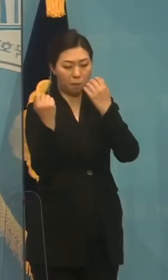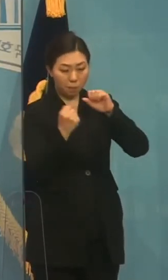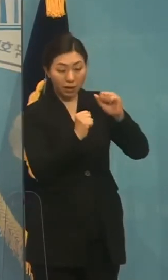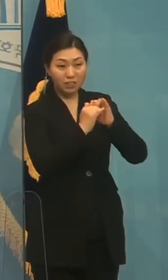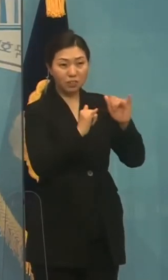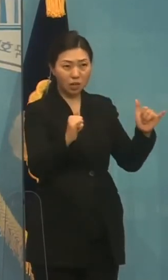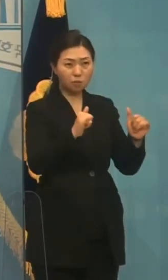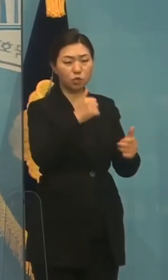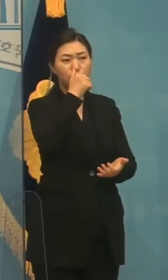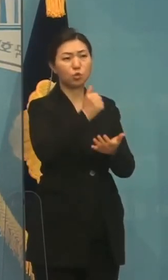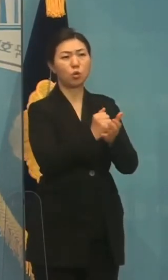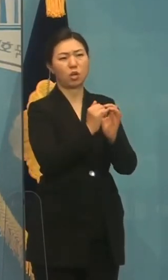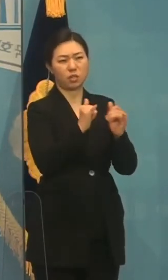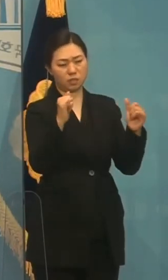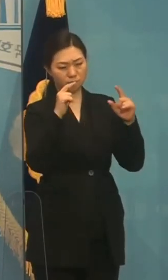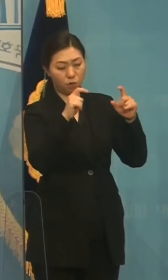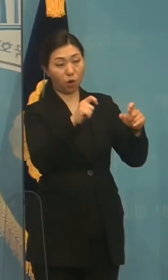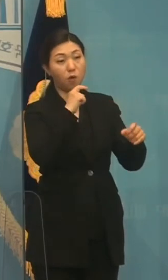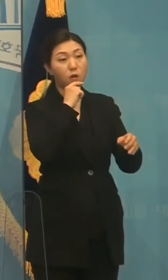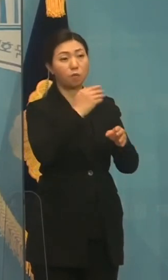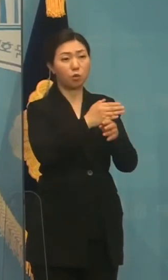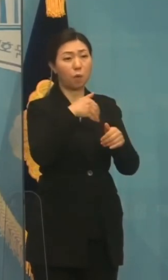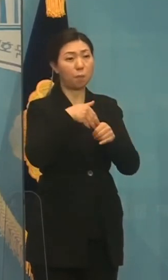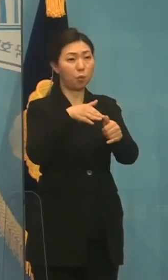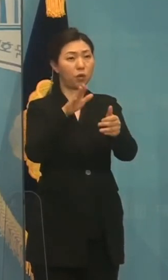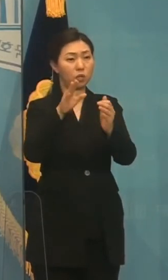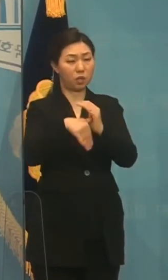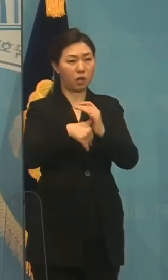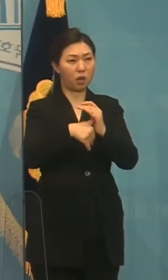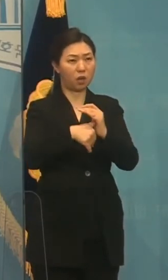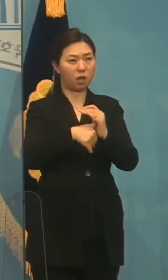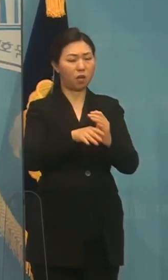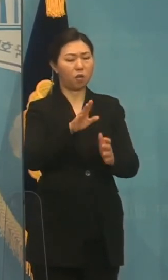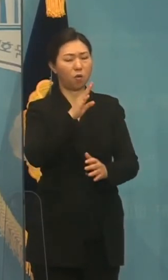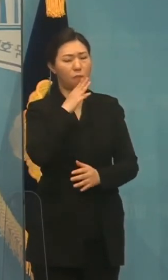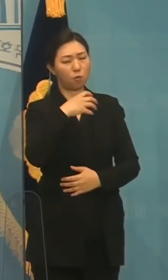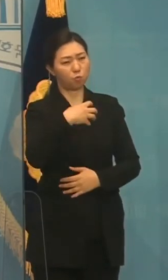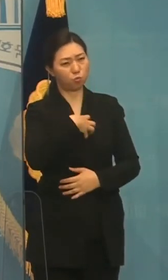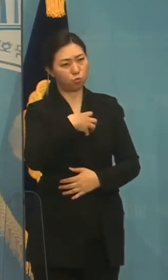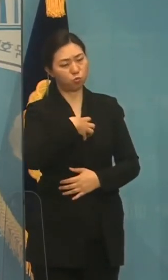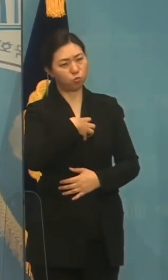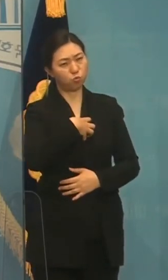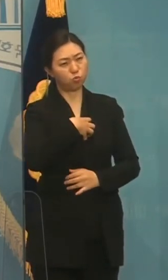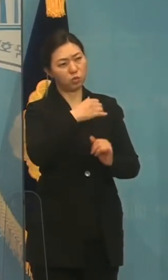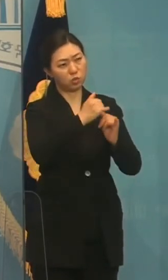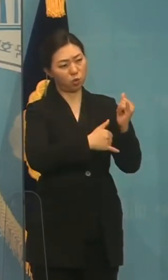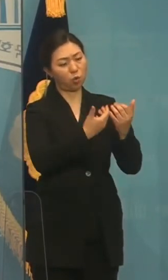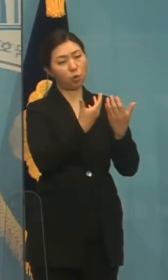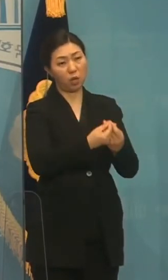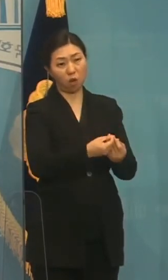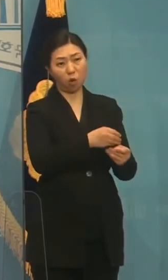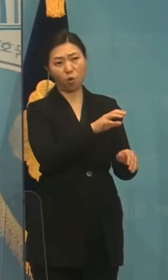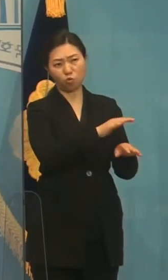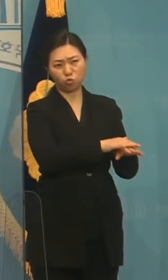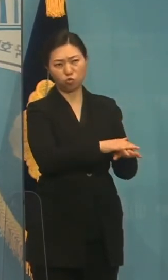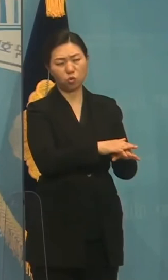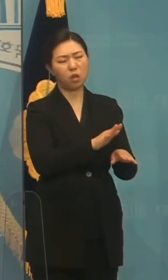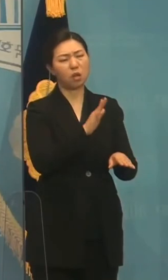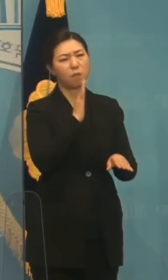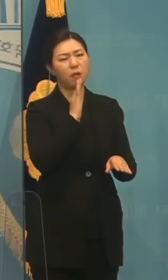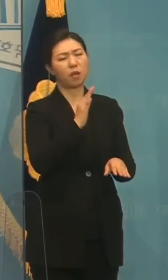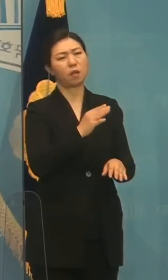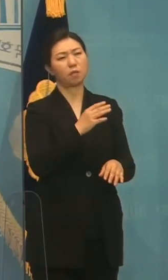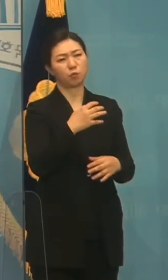취급하면서 북송을 요구할 경우 위험한 선례로 작용할 것을 불보듯 원합니다.